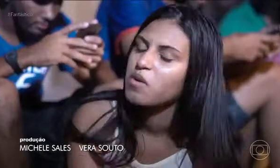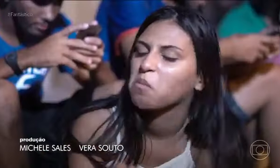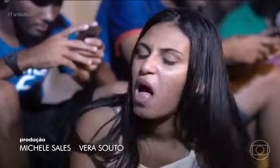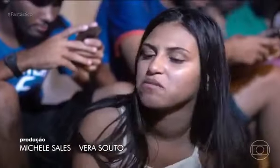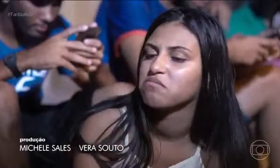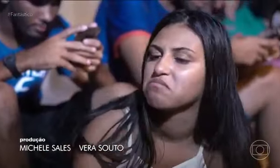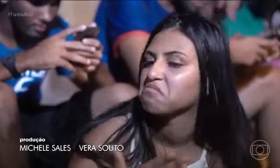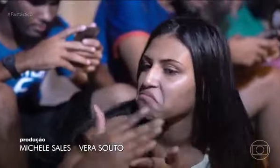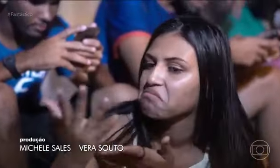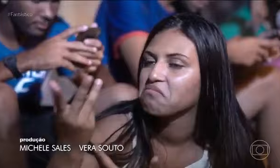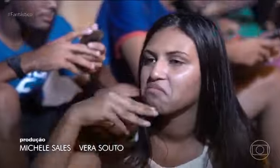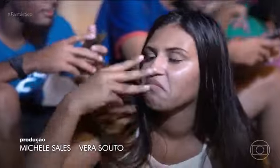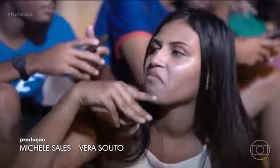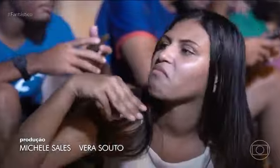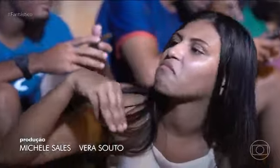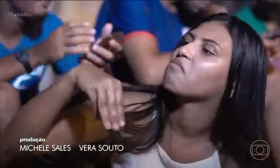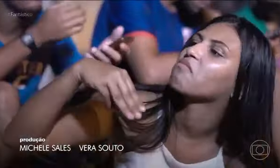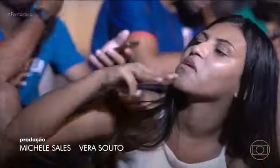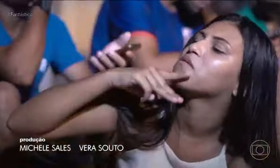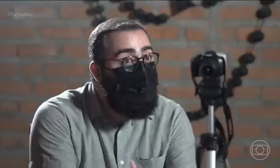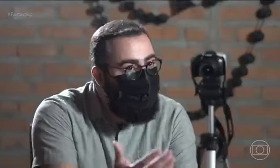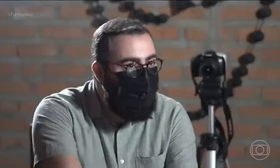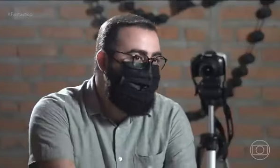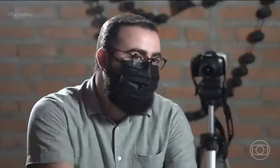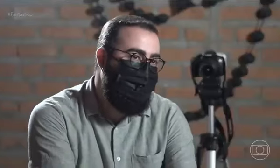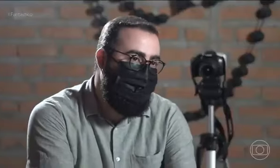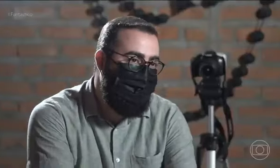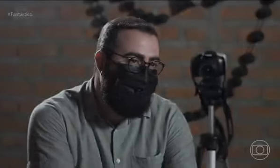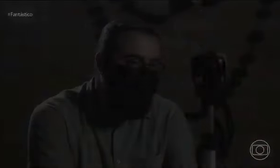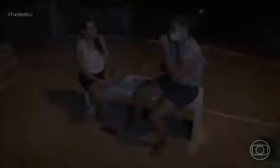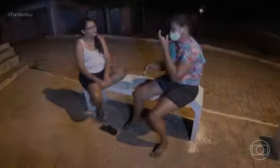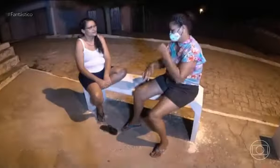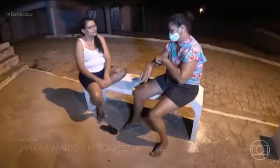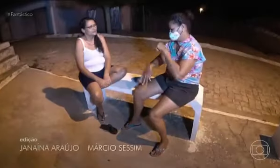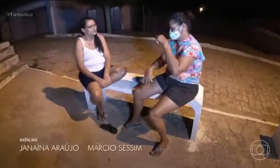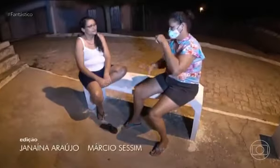a salvaguardar, né, o futuro, a memória dessa língua.